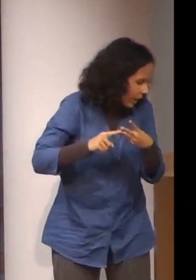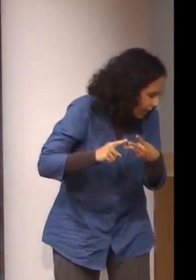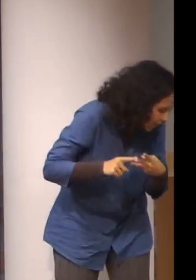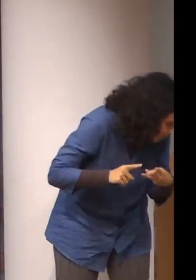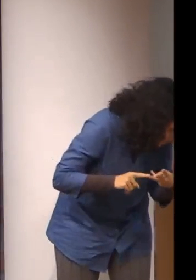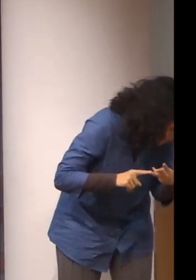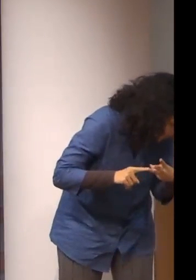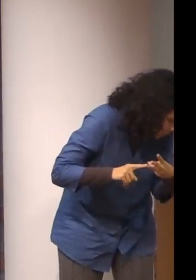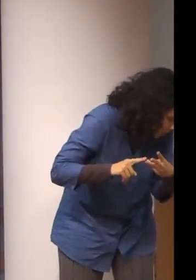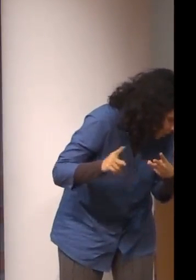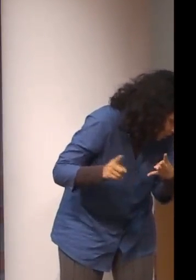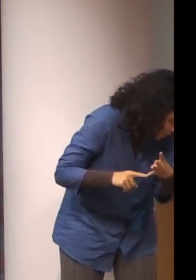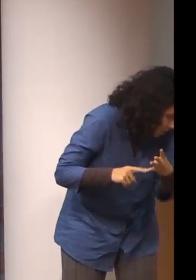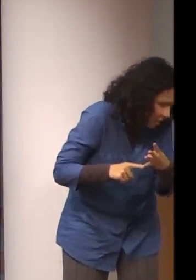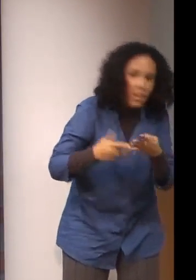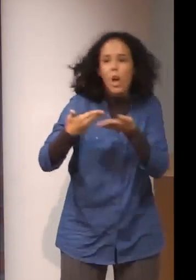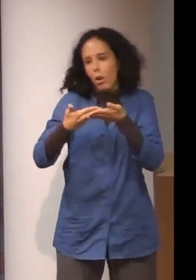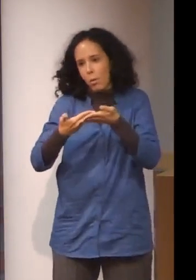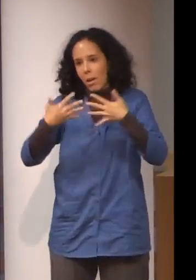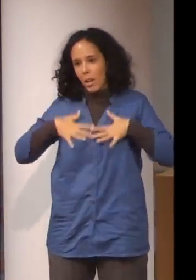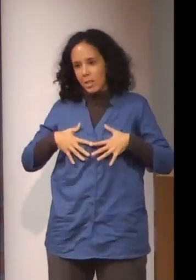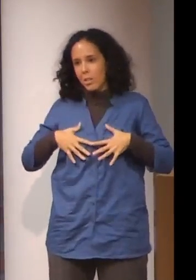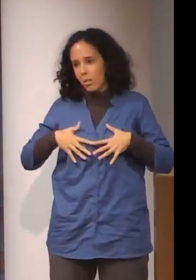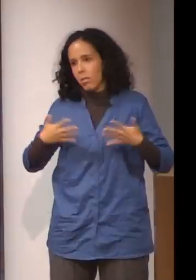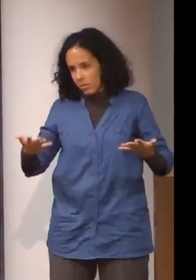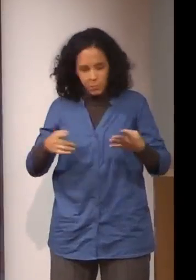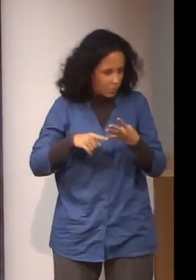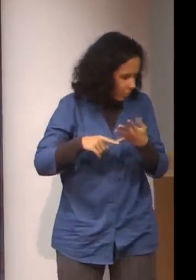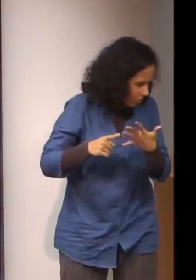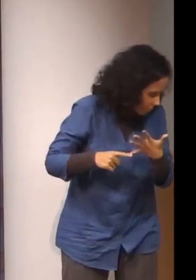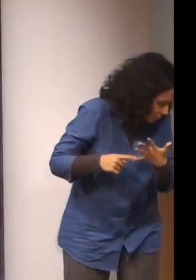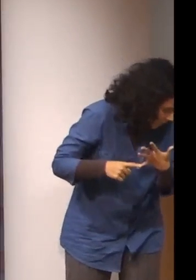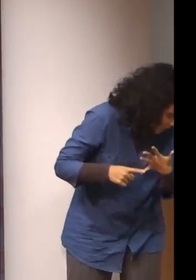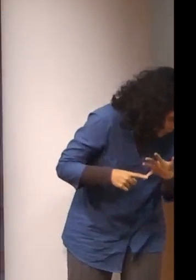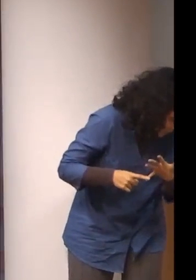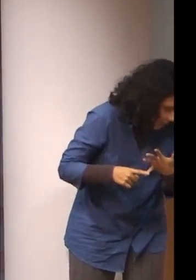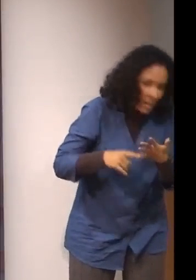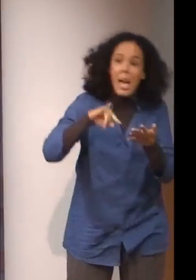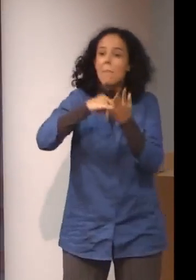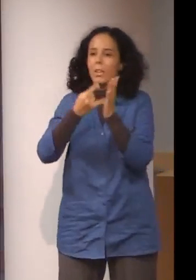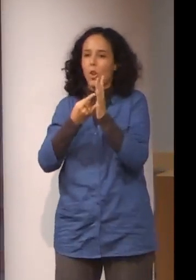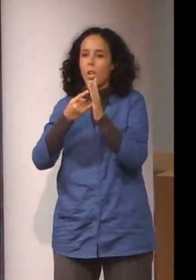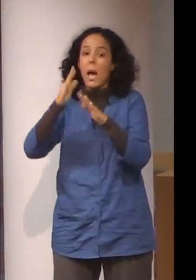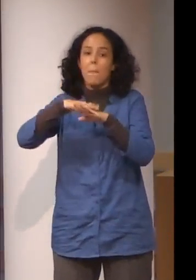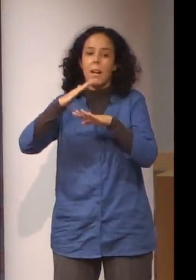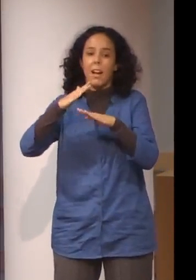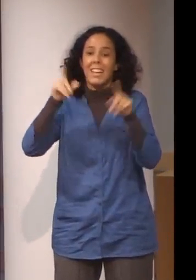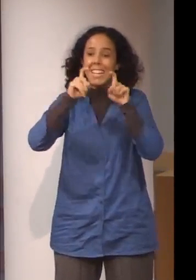que tenga una buena presencia de la lengua de signos en el ámbito universitario, adquisición de esta lengua por parte de los bebés,